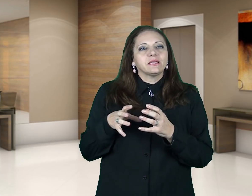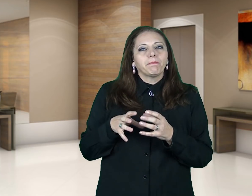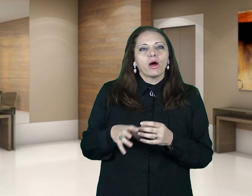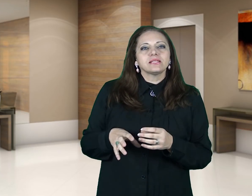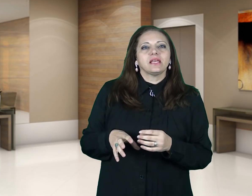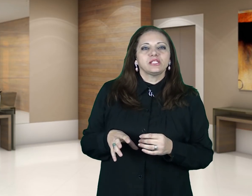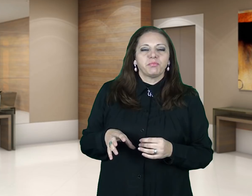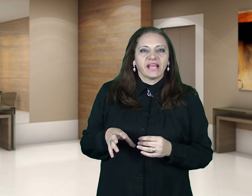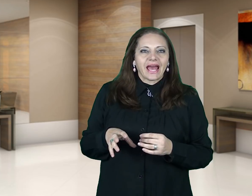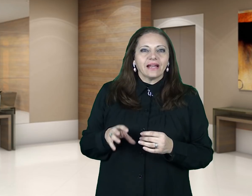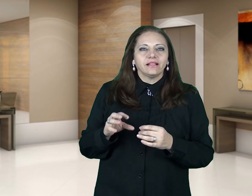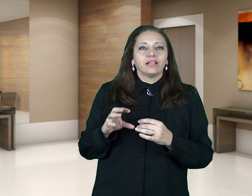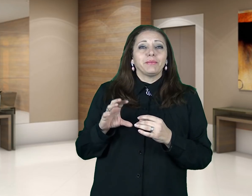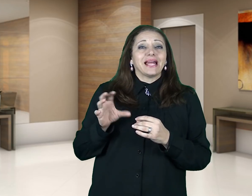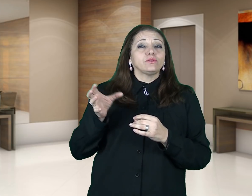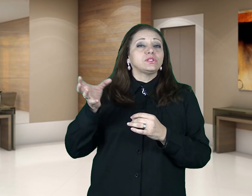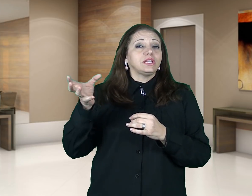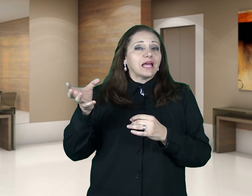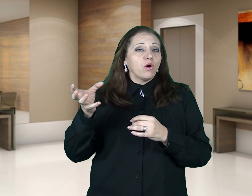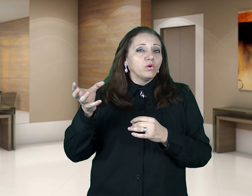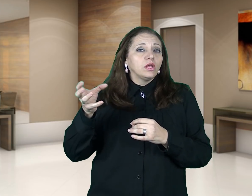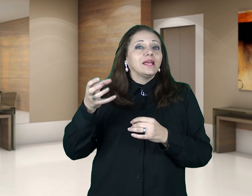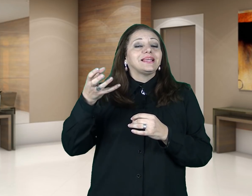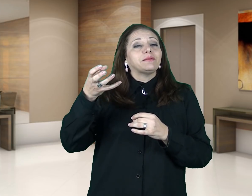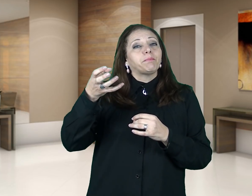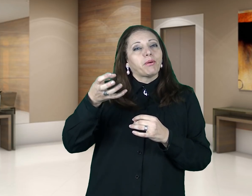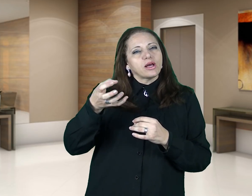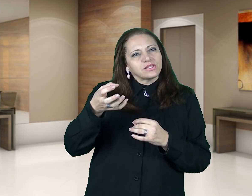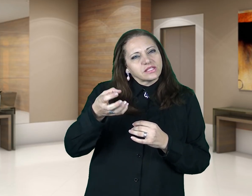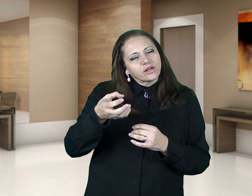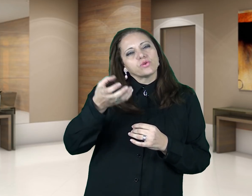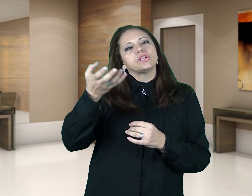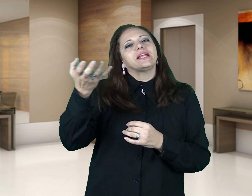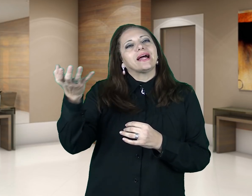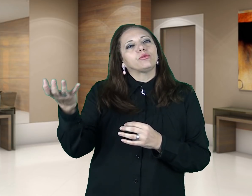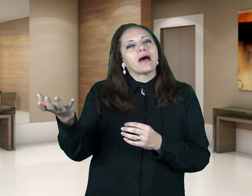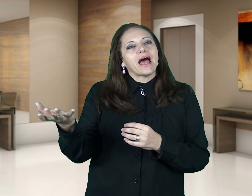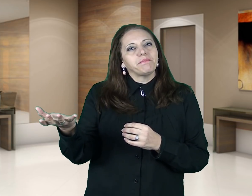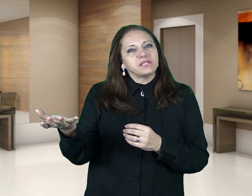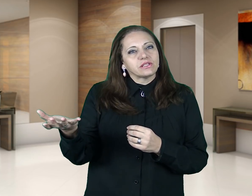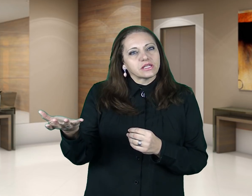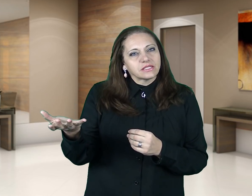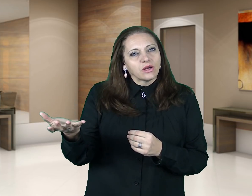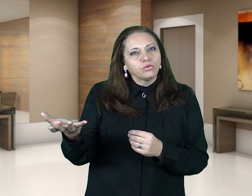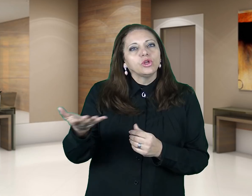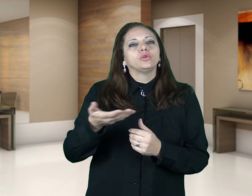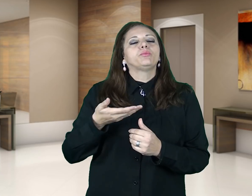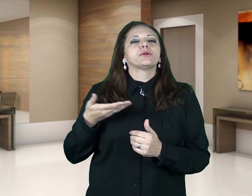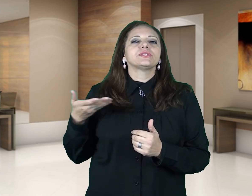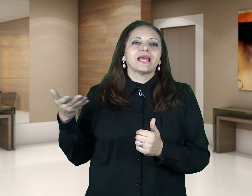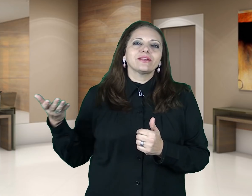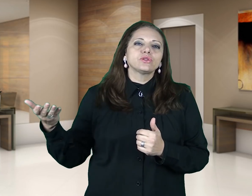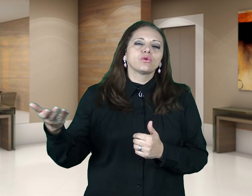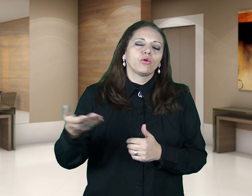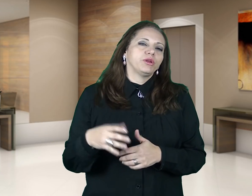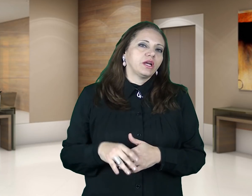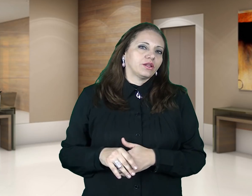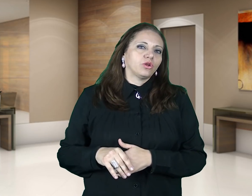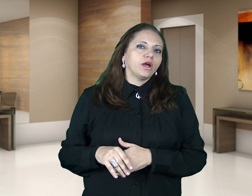que se possa explicar determinado sinal que possa ser considerado uma abstração no processo